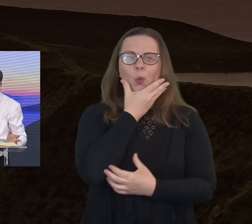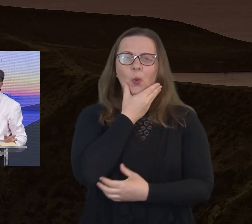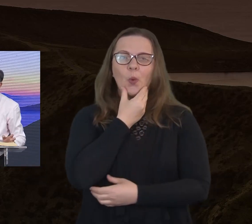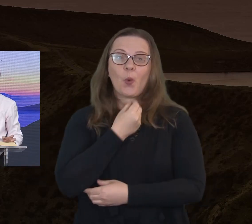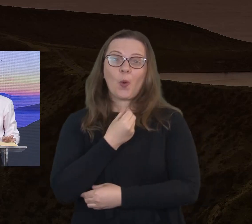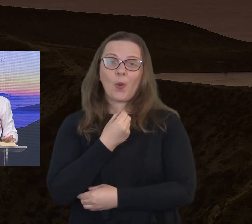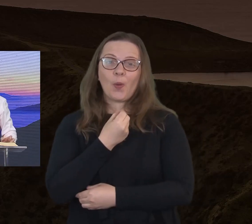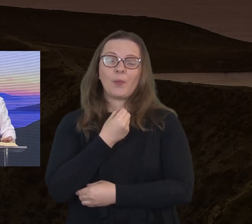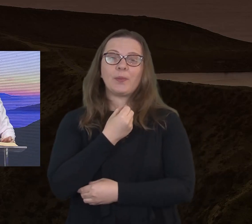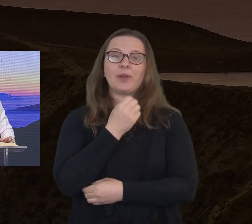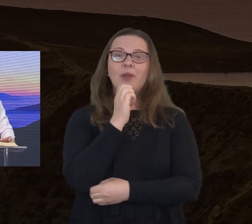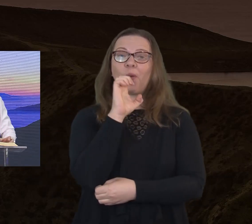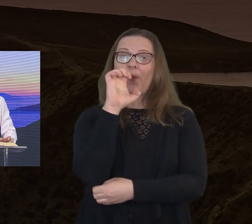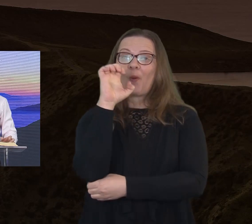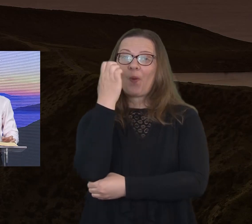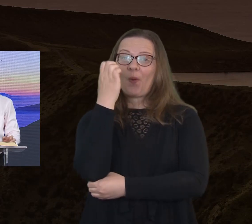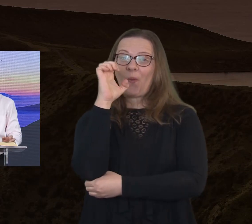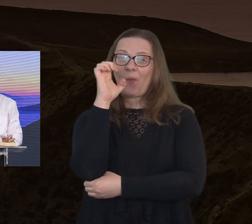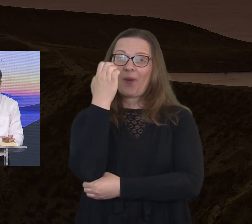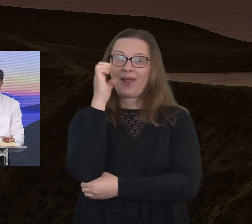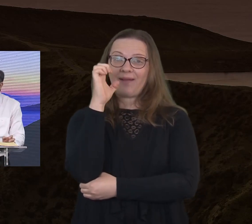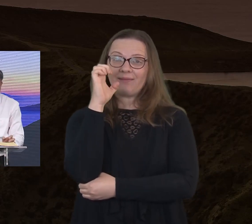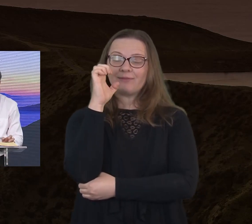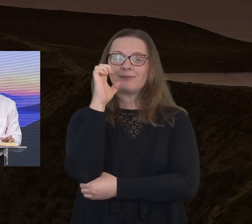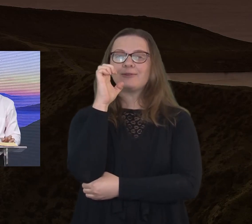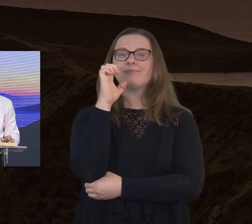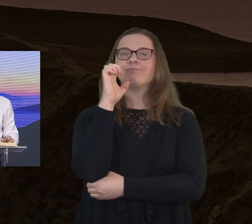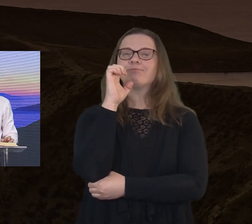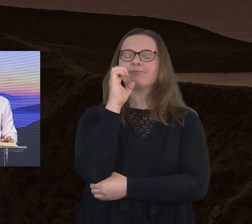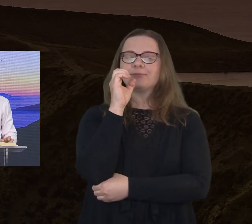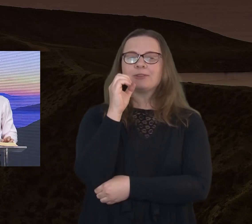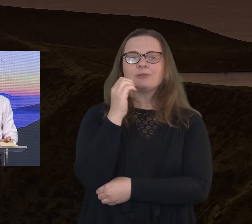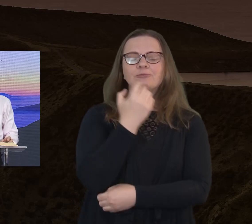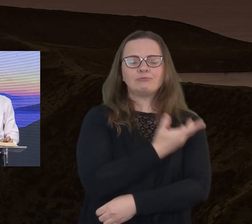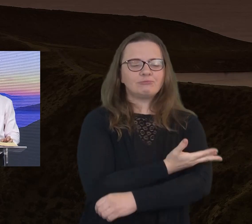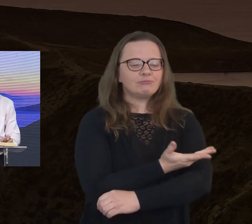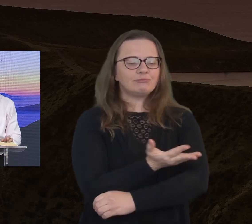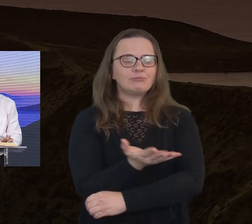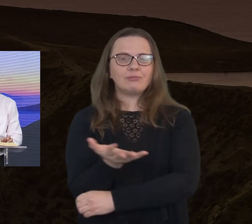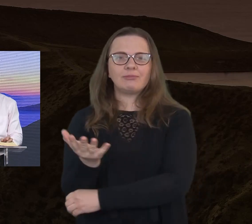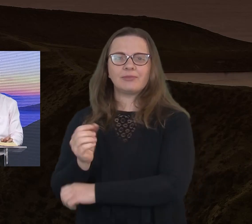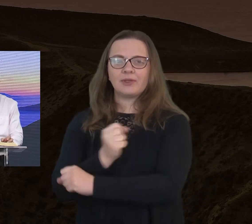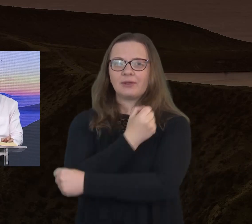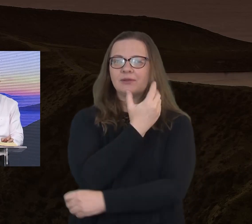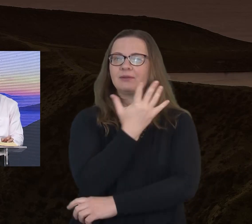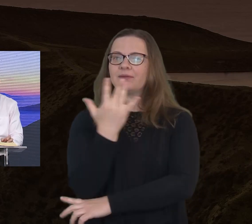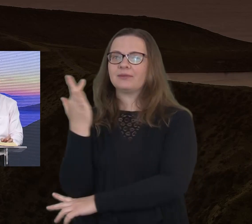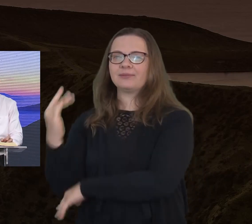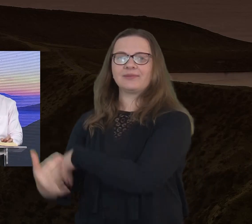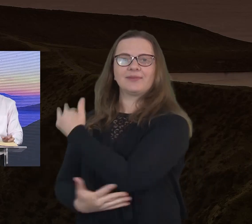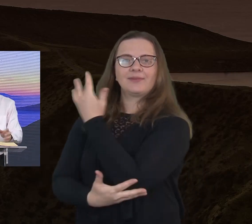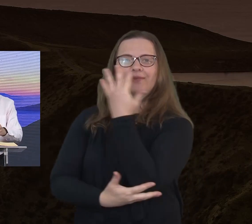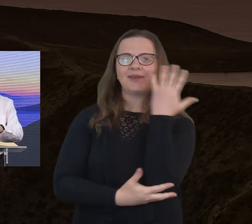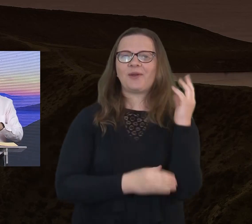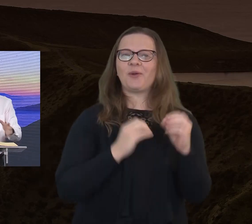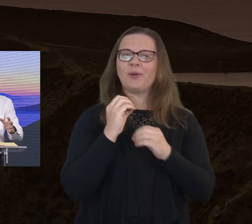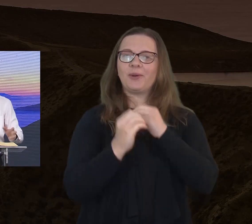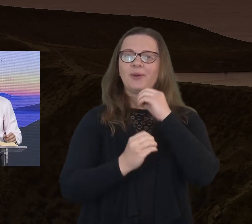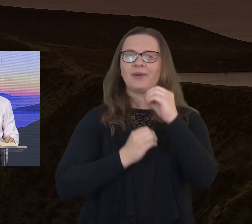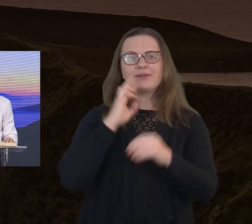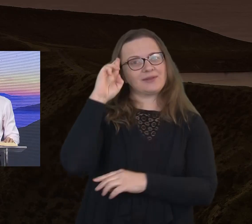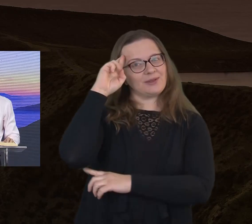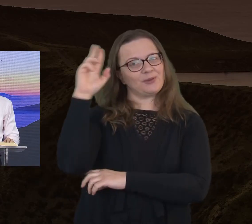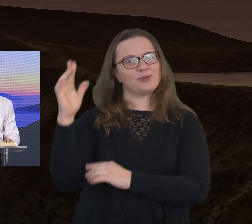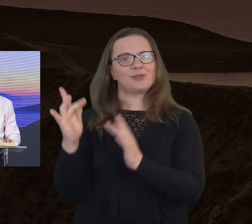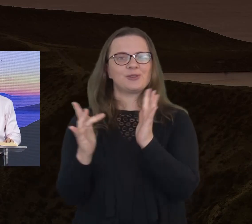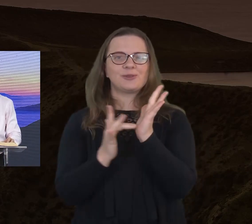plantou um jardim no Éden. Olha, Deus, ele é maravilhoso. Ó Senhor Jesus, me falta